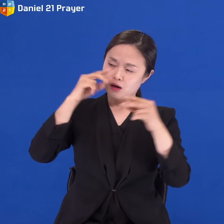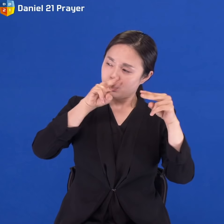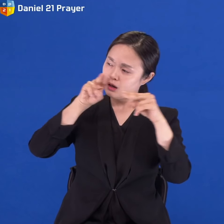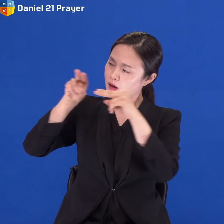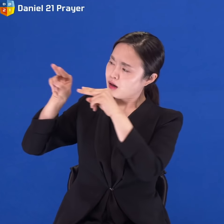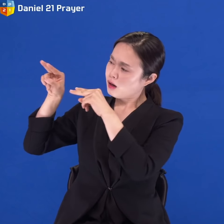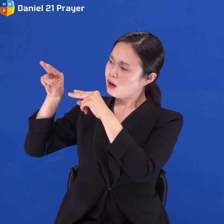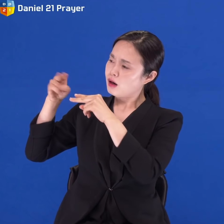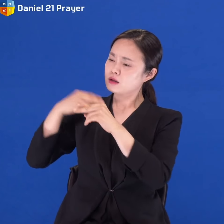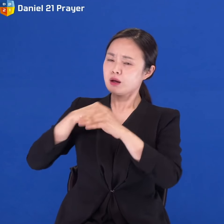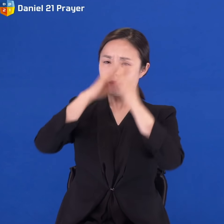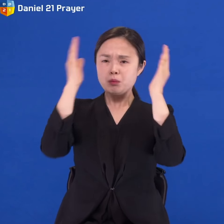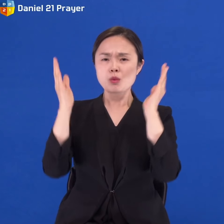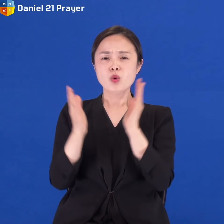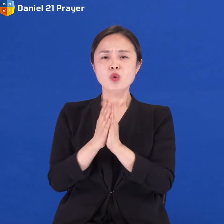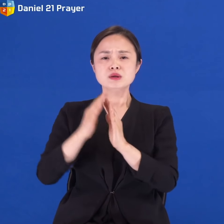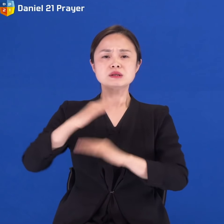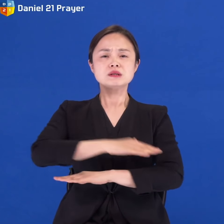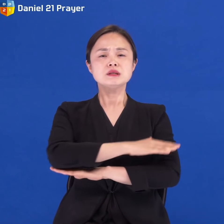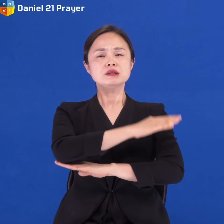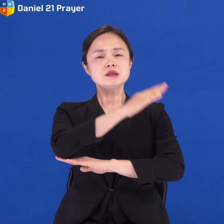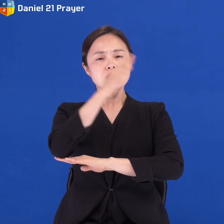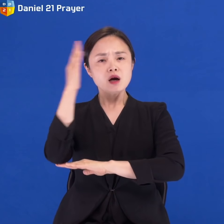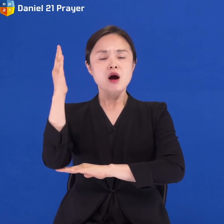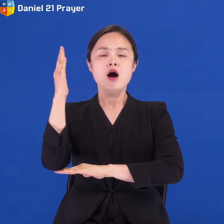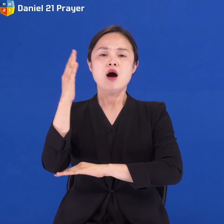의심 없는 믿음을 갖게 되었습니다.